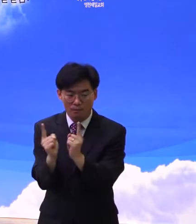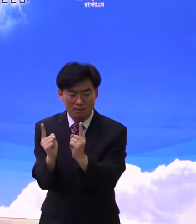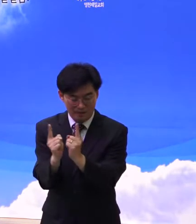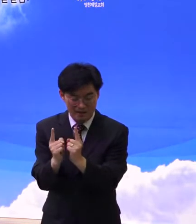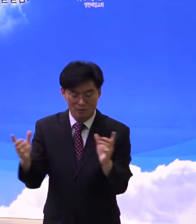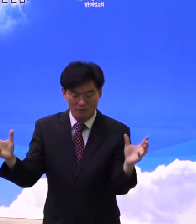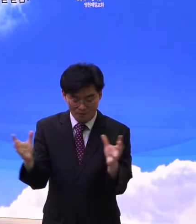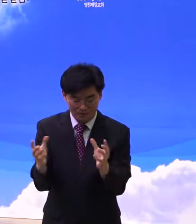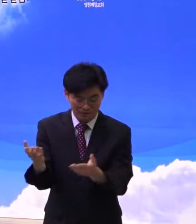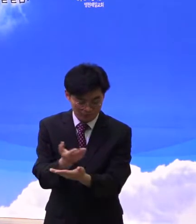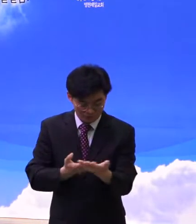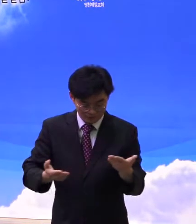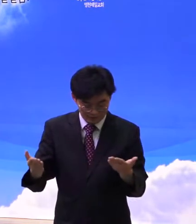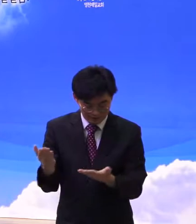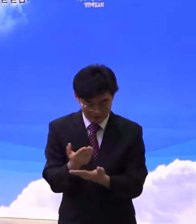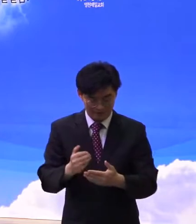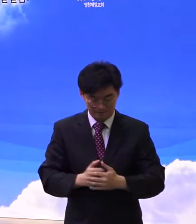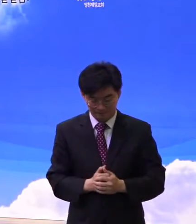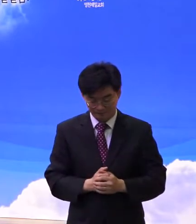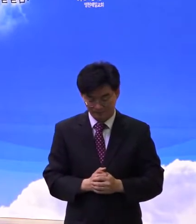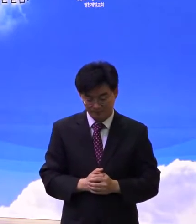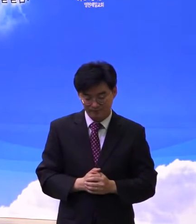부 47절까지의 내용입니다.